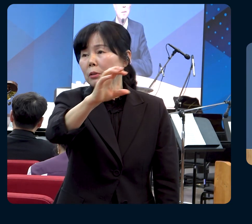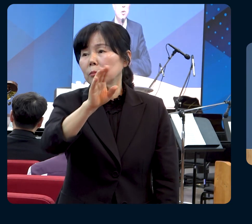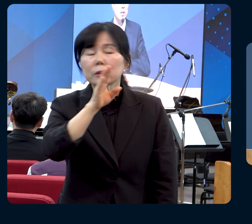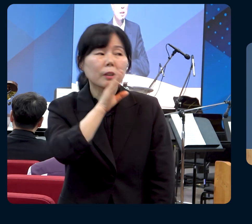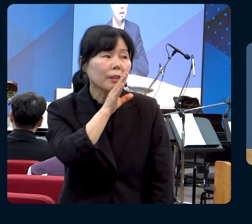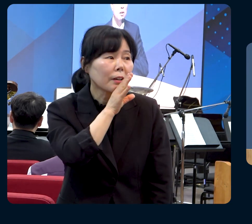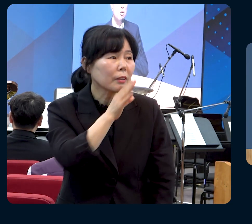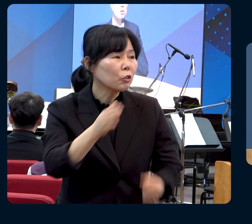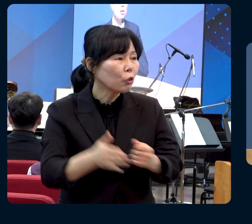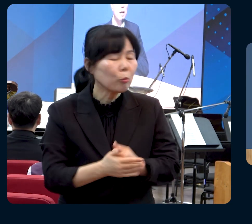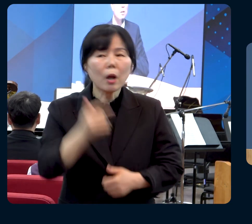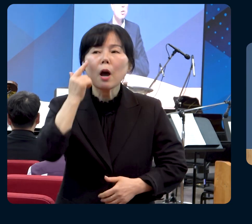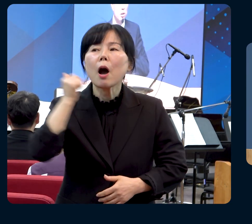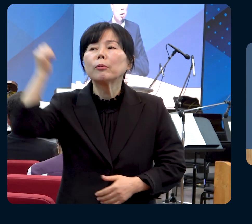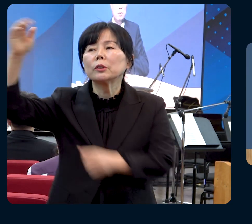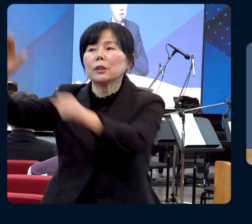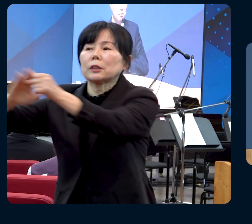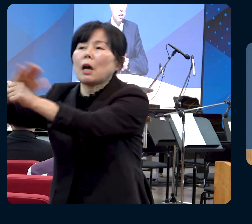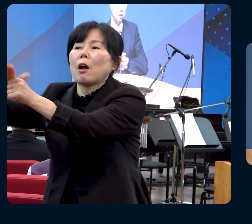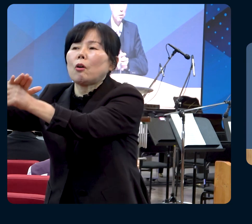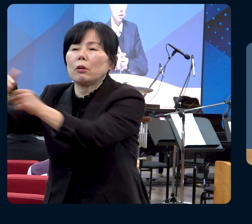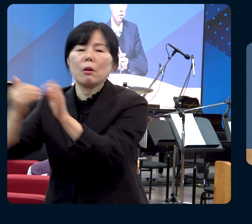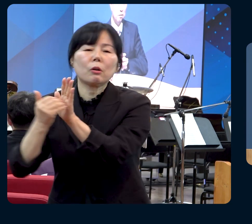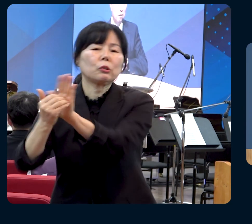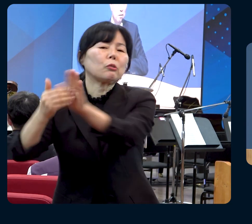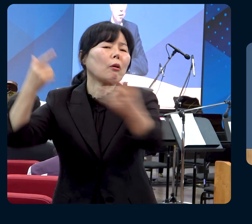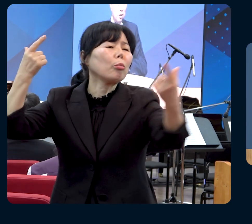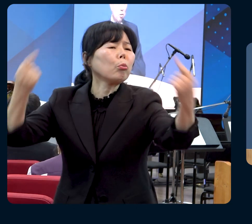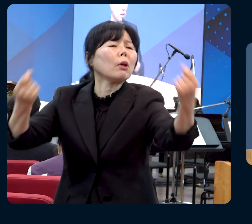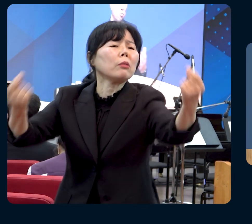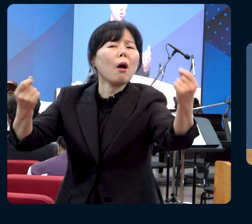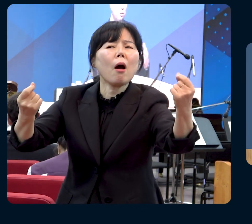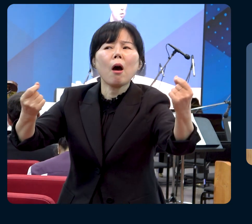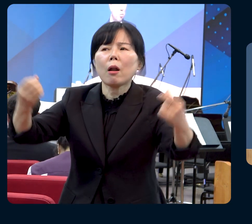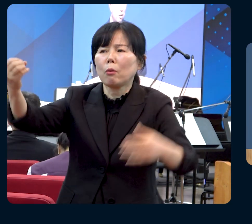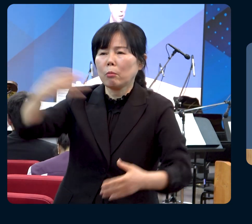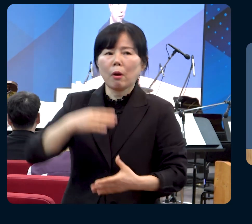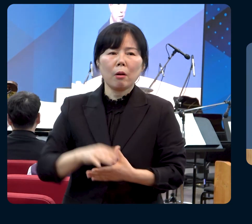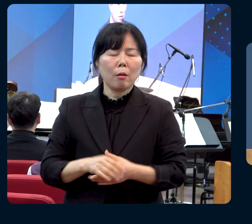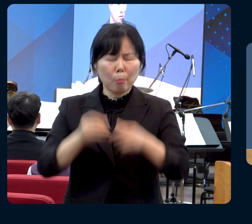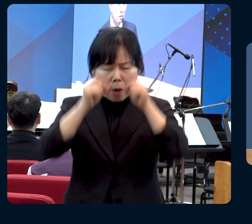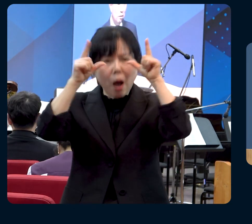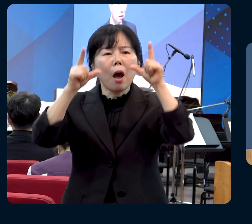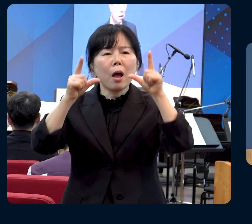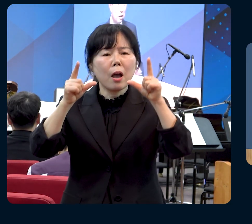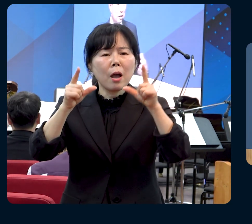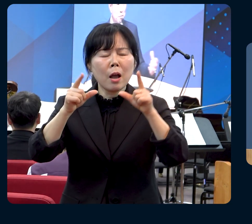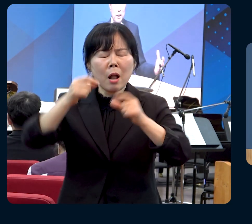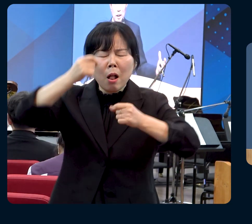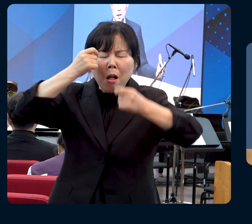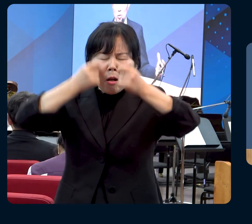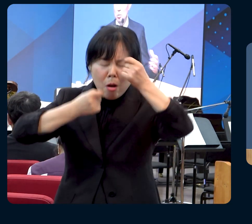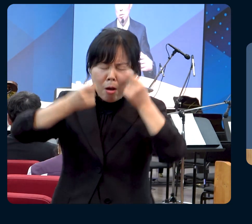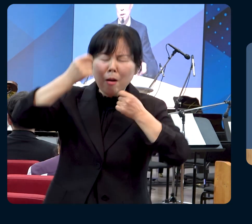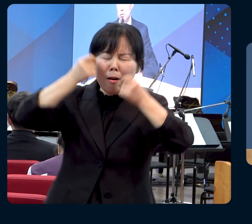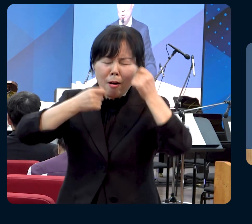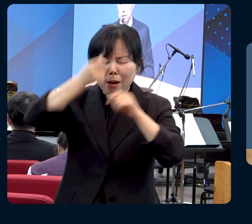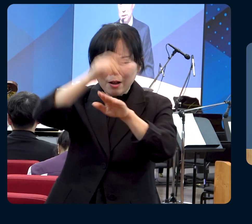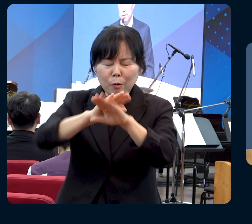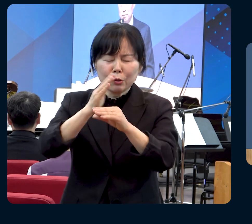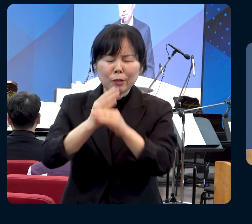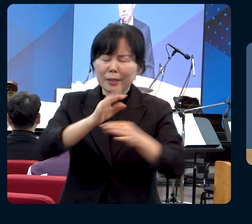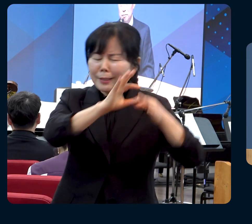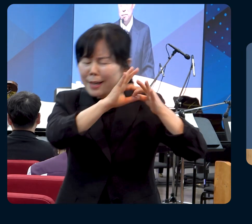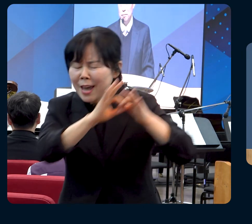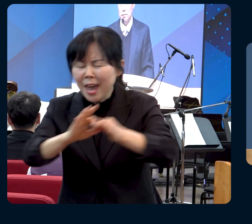그것이 아버지의 사랑을 거절하는 것이라고 말씀하시는 거예요. 제가 얼마나 울었는지 몰라요. 그 예배 내내 통곡을 하고